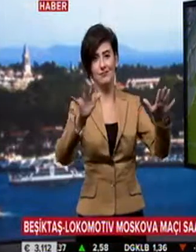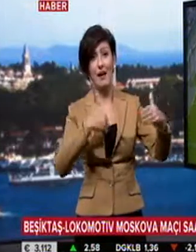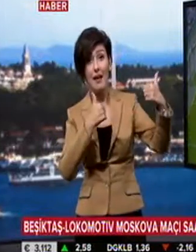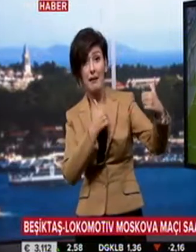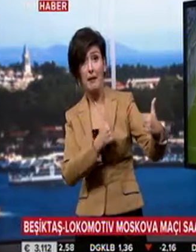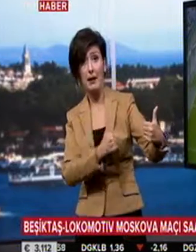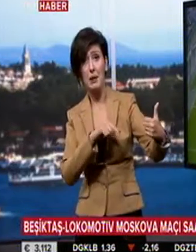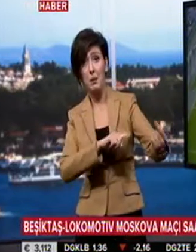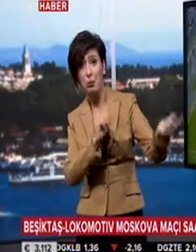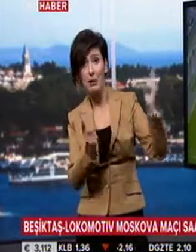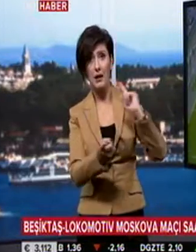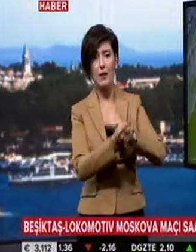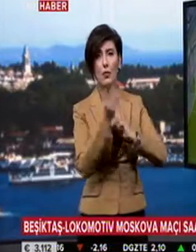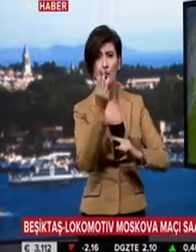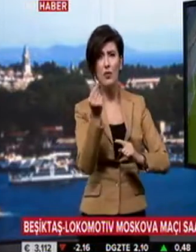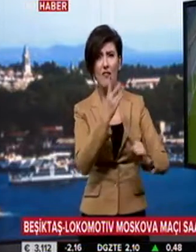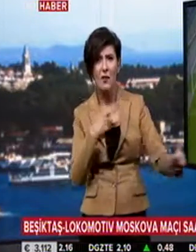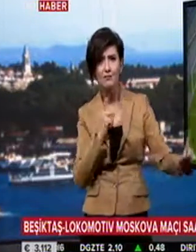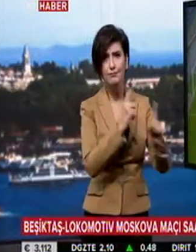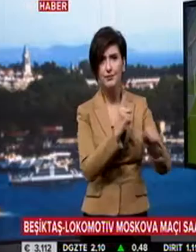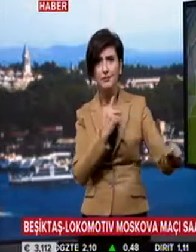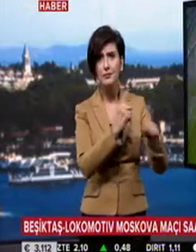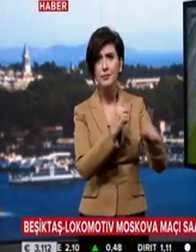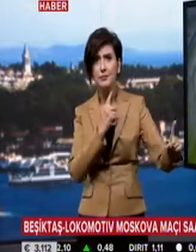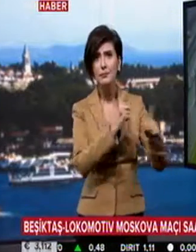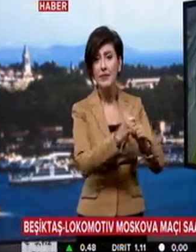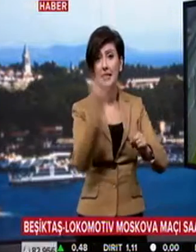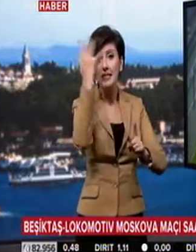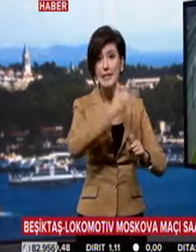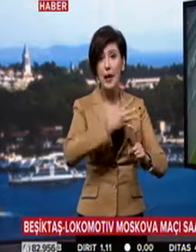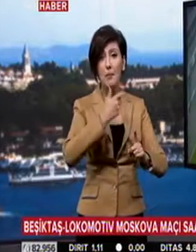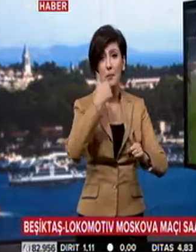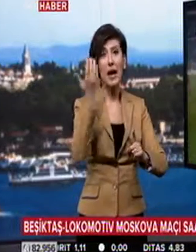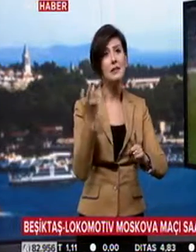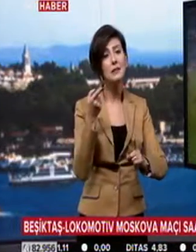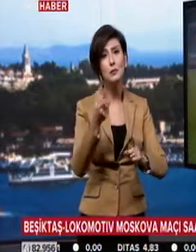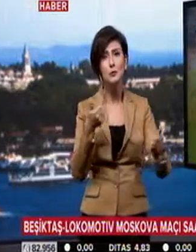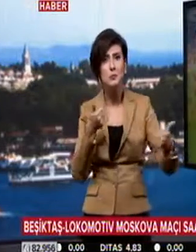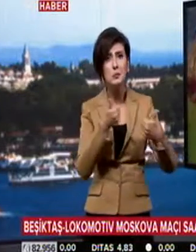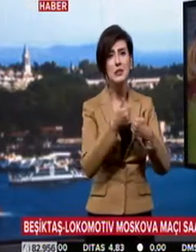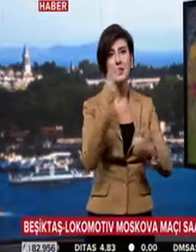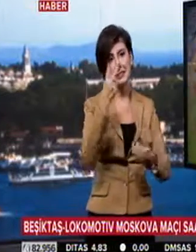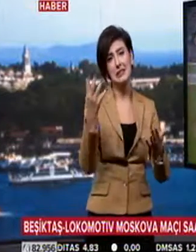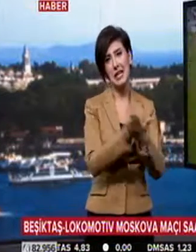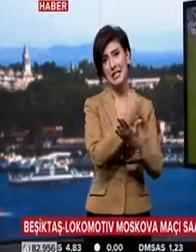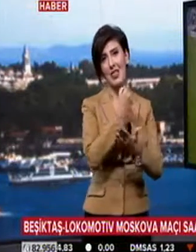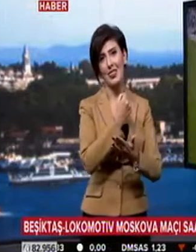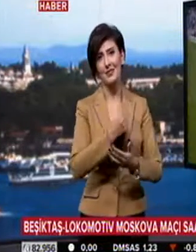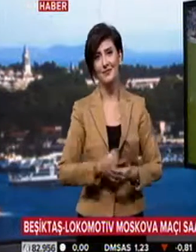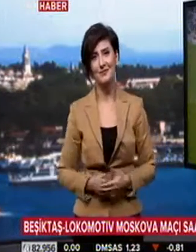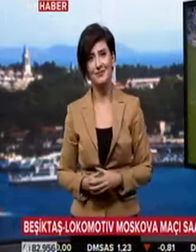yayınlanacak. Rakibiyle bugüne kadar 3 kez karşılaşan siyah beyazlılar bu maçların ikisini